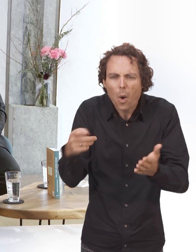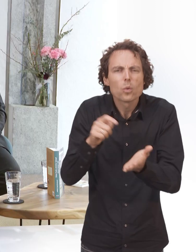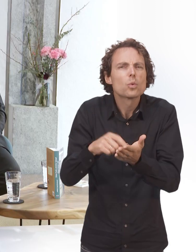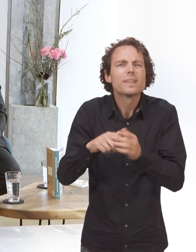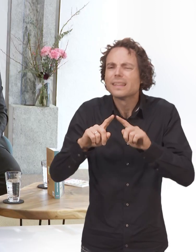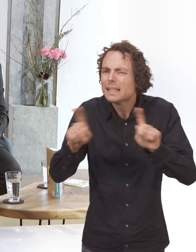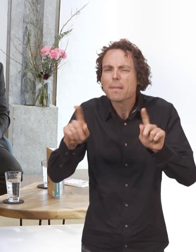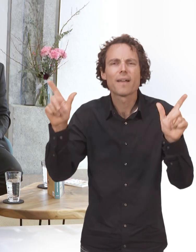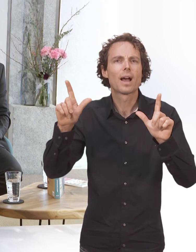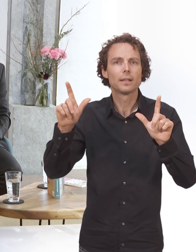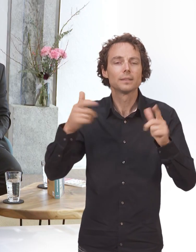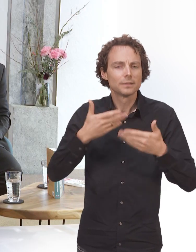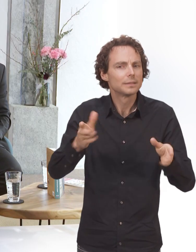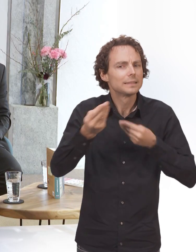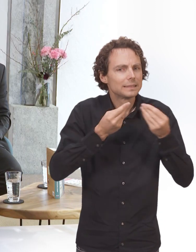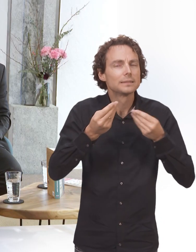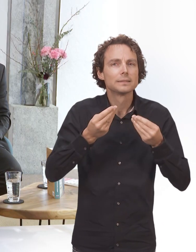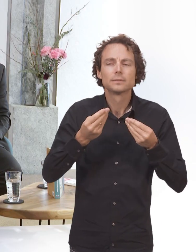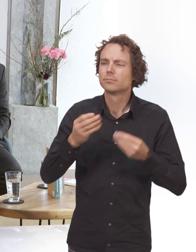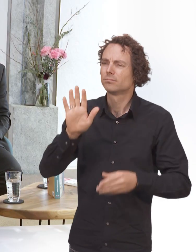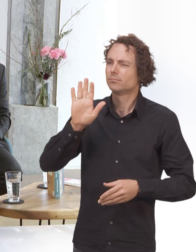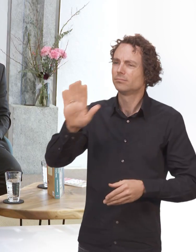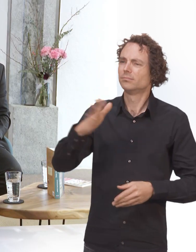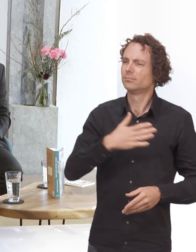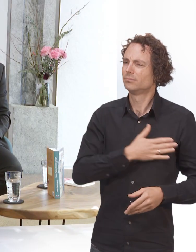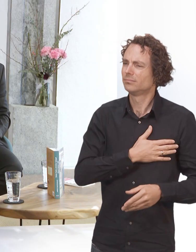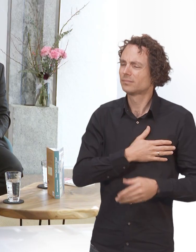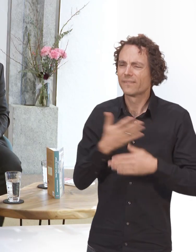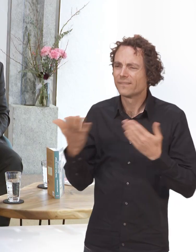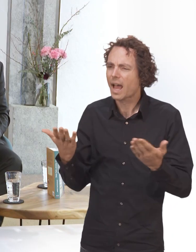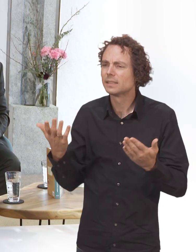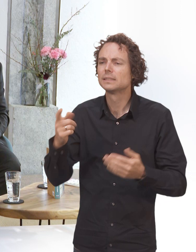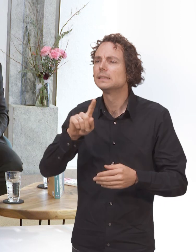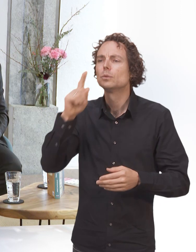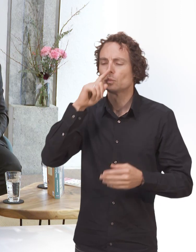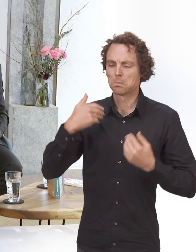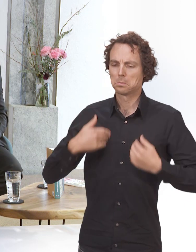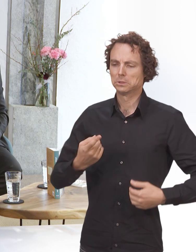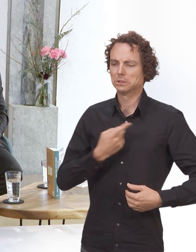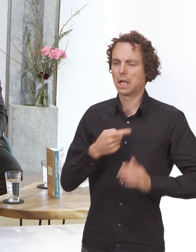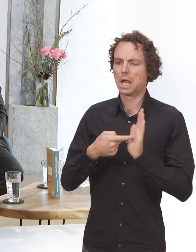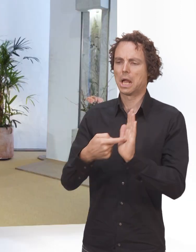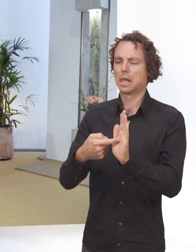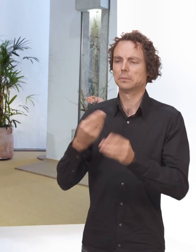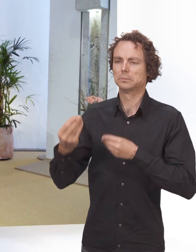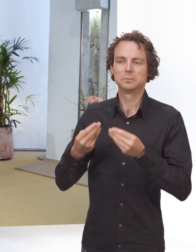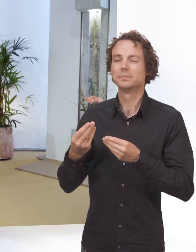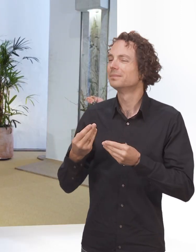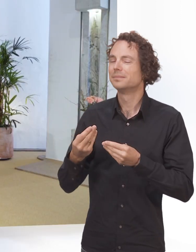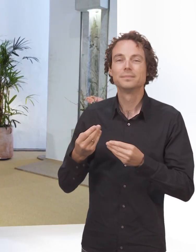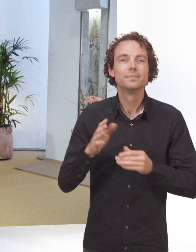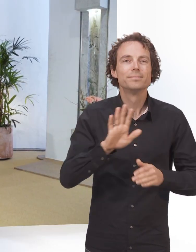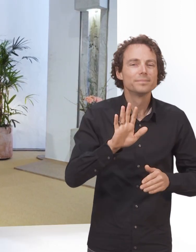sprechen. Was liegt dir auf dem Herzen? Das ist ja nicht Selbstdarstellung, das ist nicht Wichtigtuerei. Nicht das ist